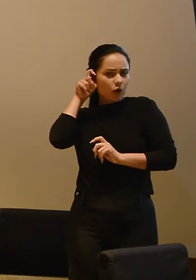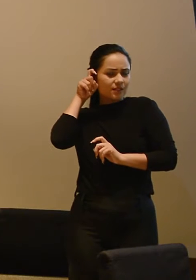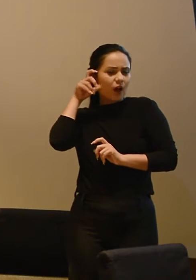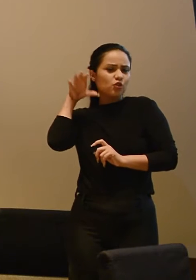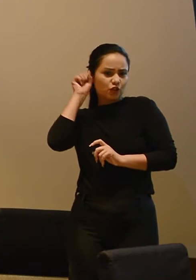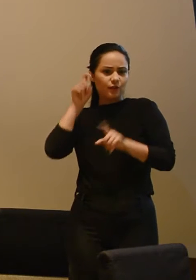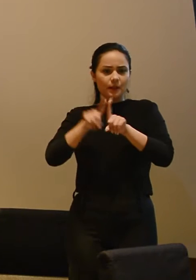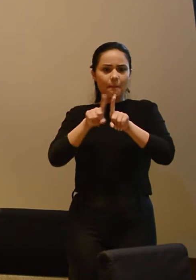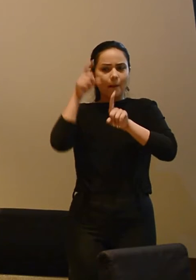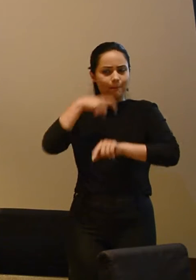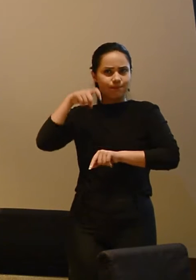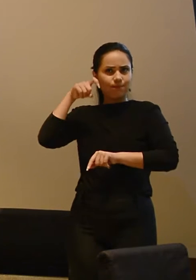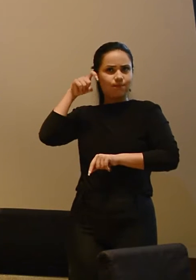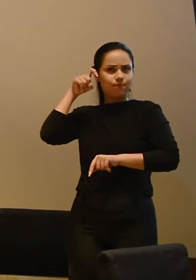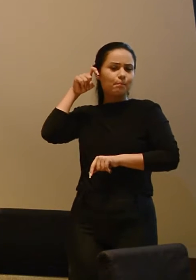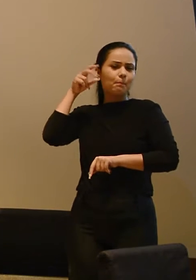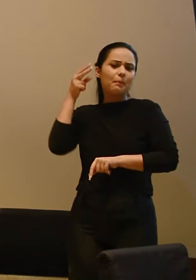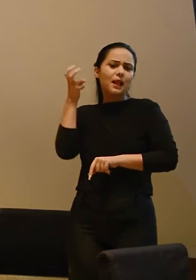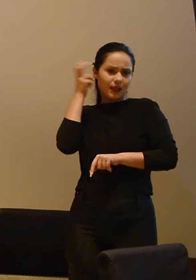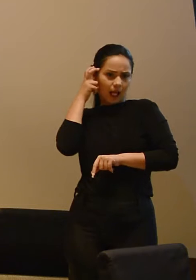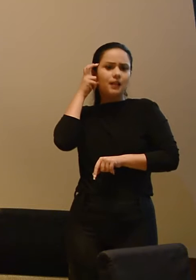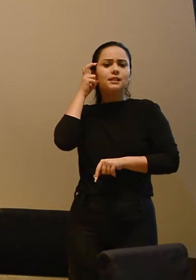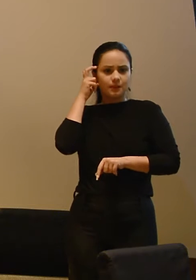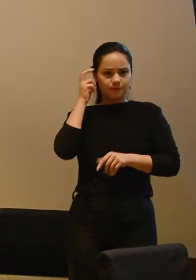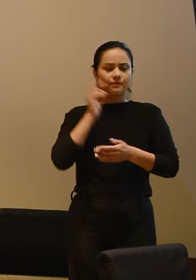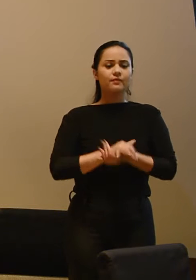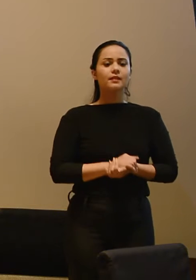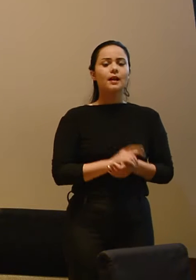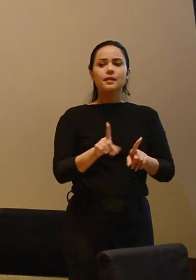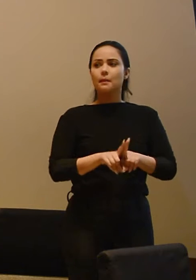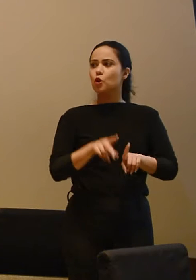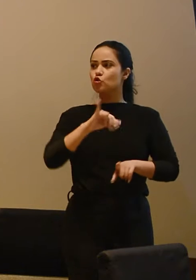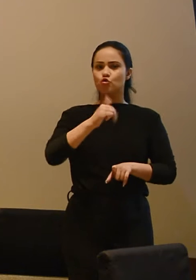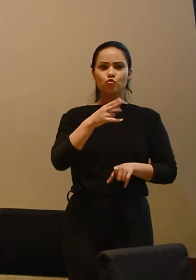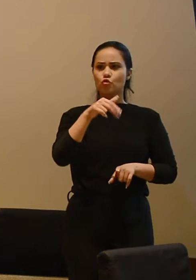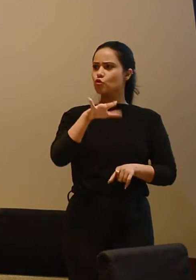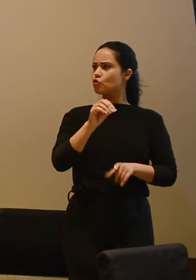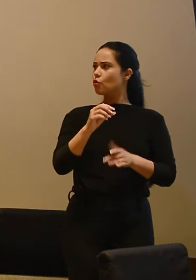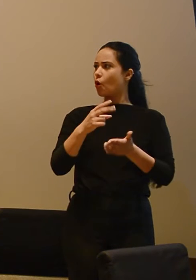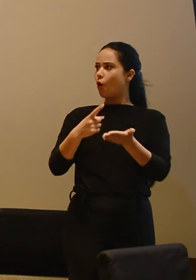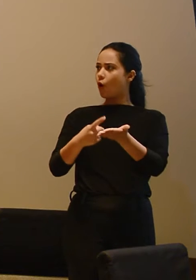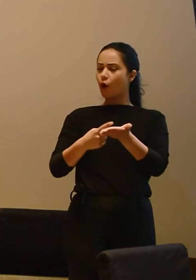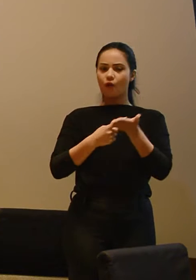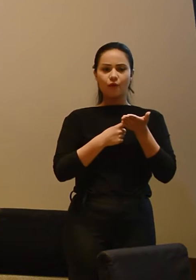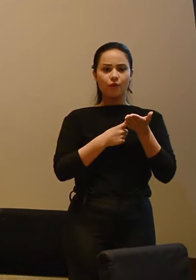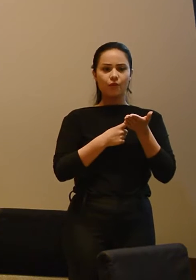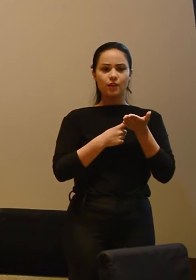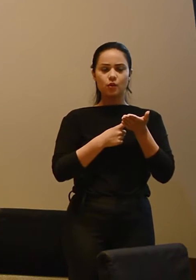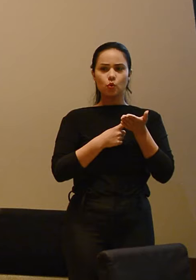implantáveis. Vai se posicionar ali o professor Dr. Faiz Barmad Júnior e convido